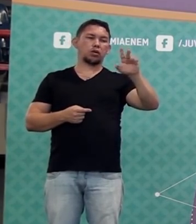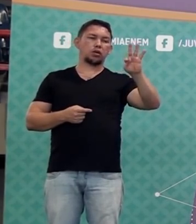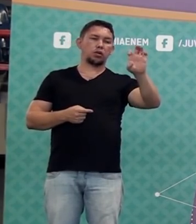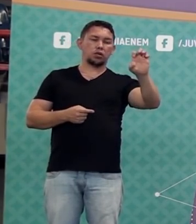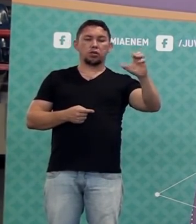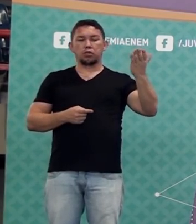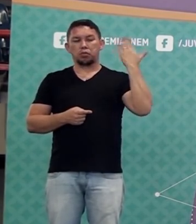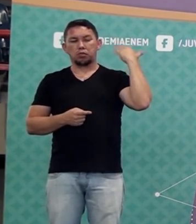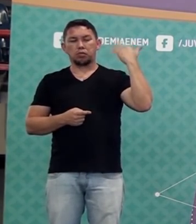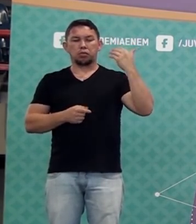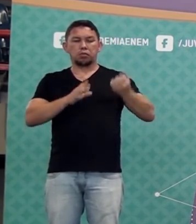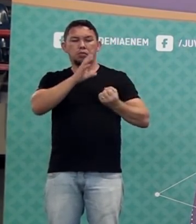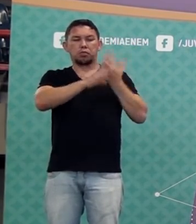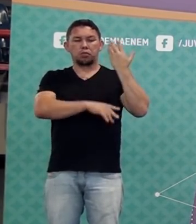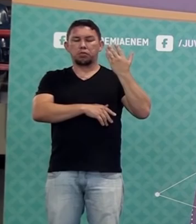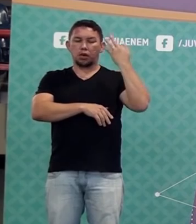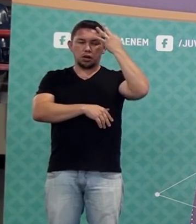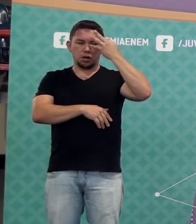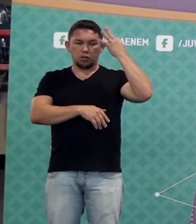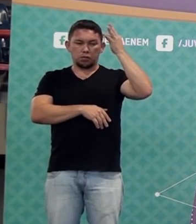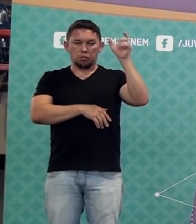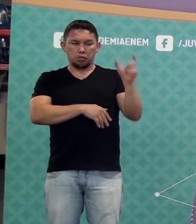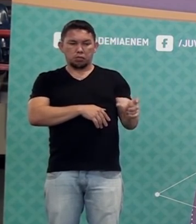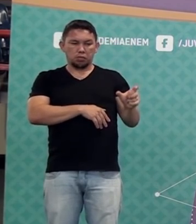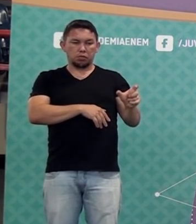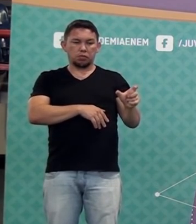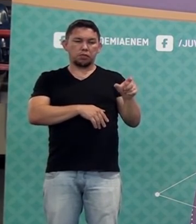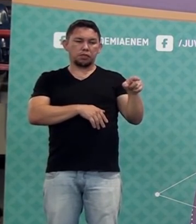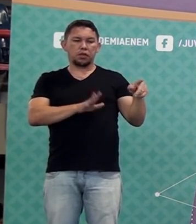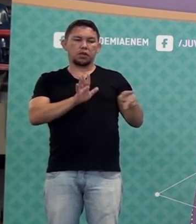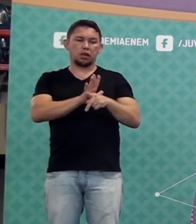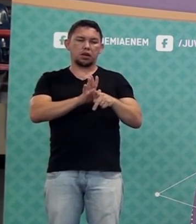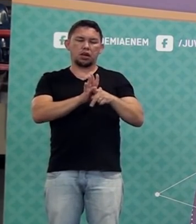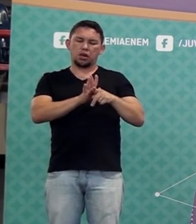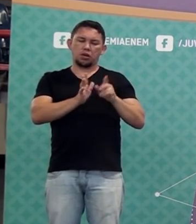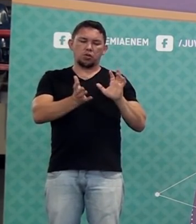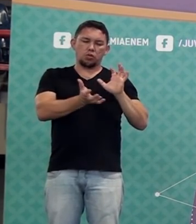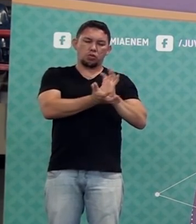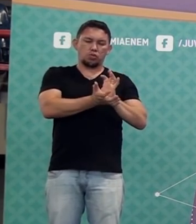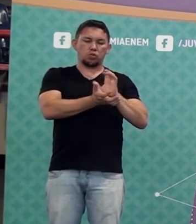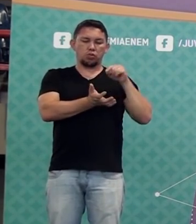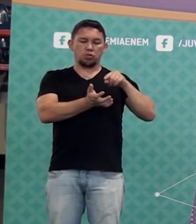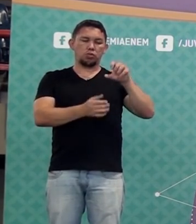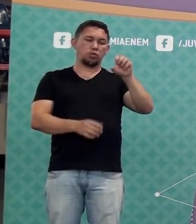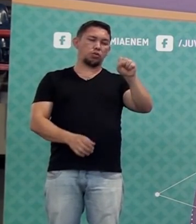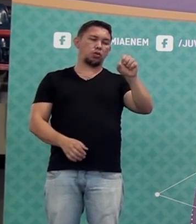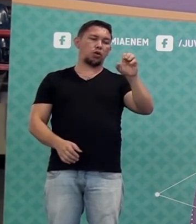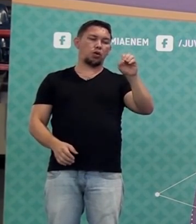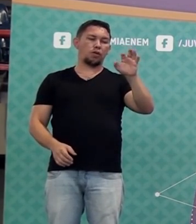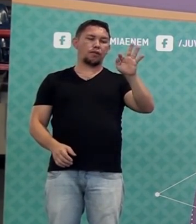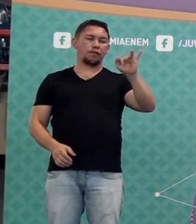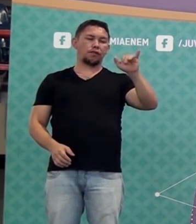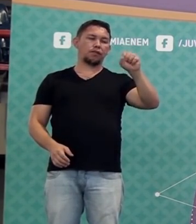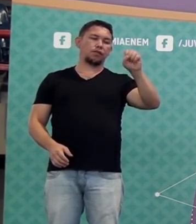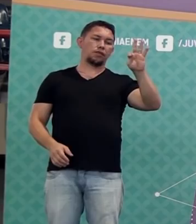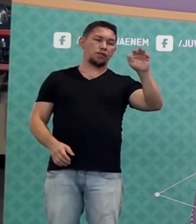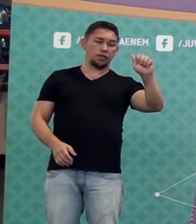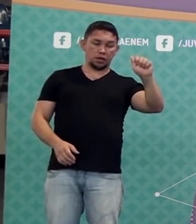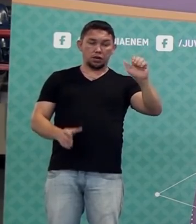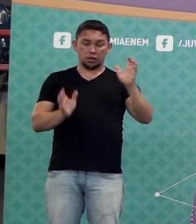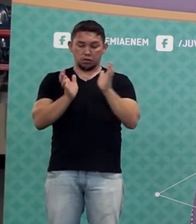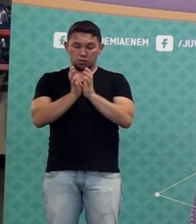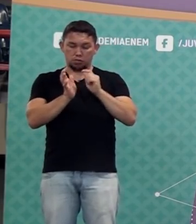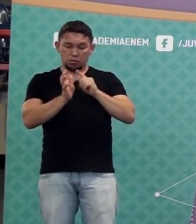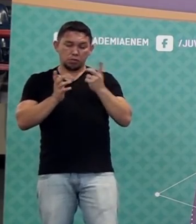os primeiros filósofos gregos eram chamados de sofistas. Quem eram os sofistas? Vocês lembram que na Grécia